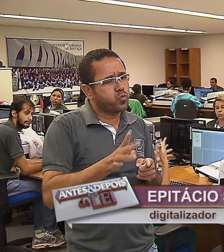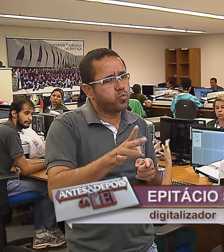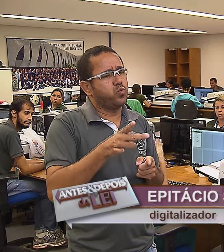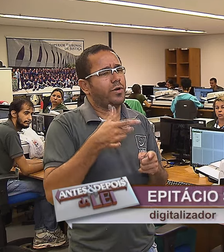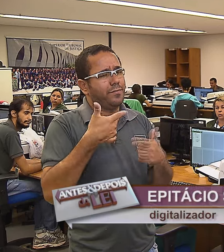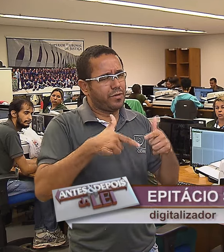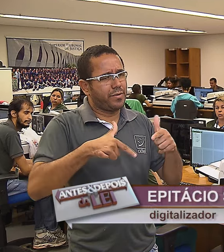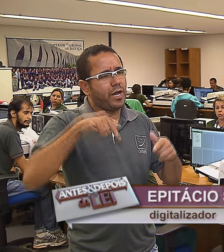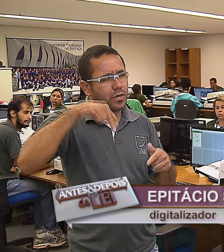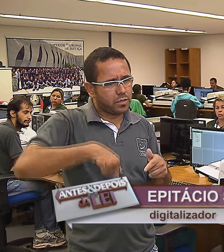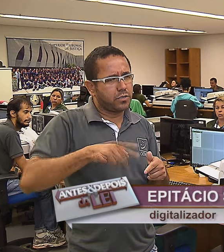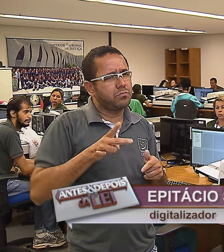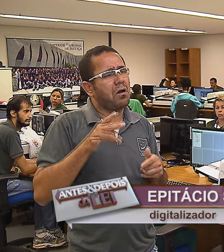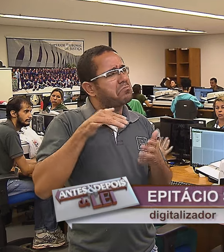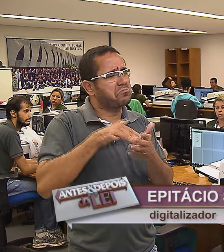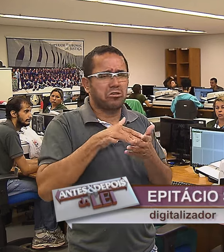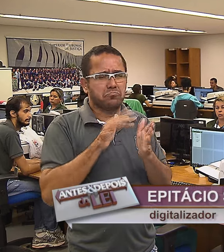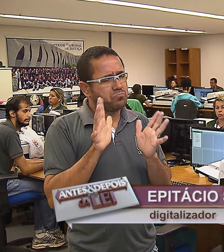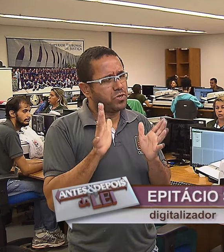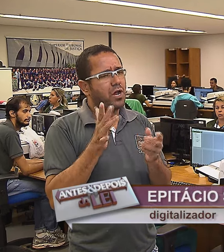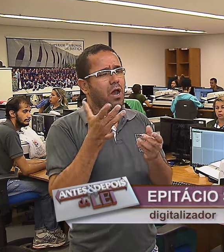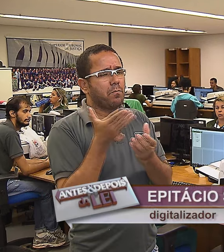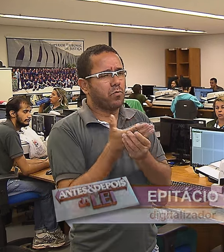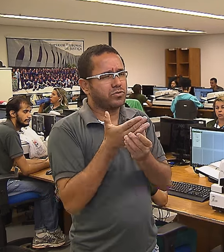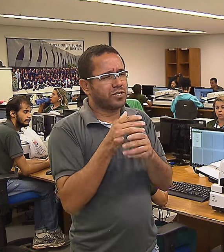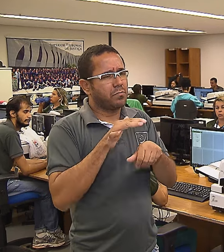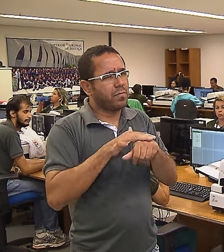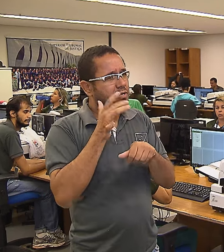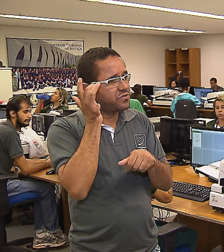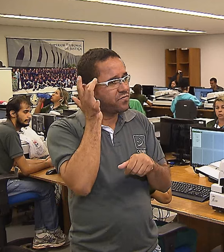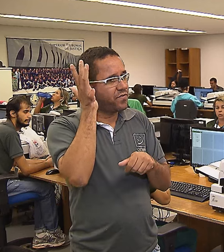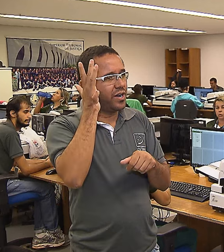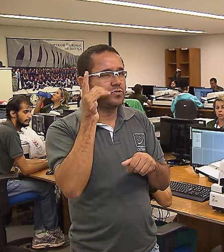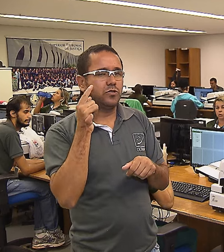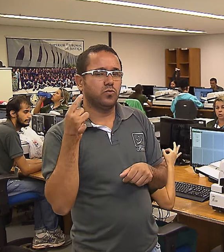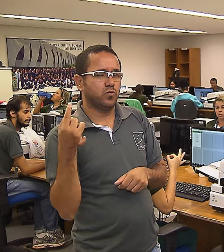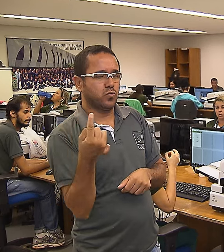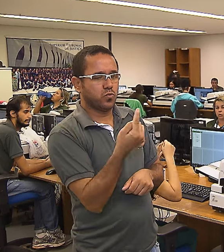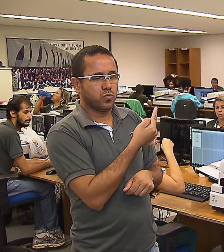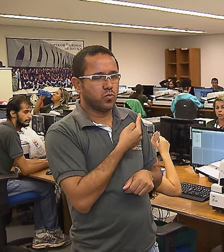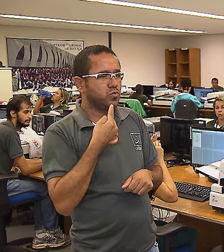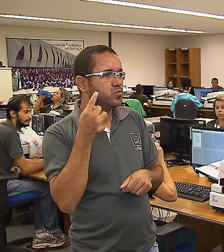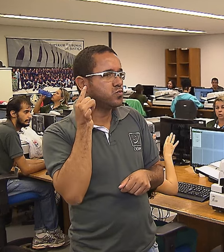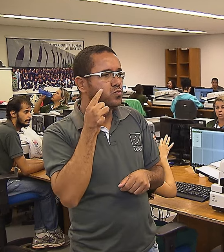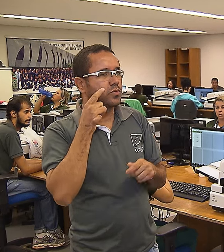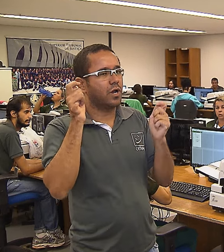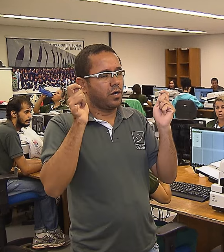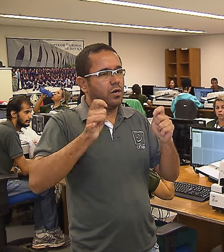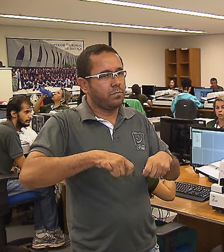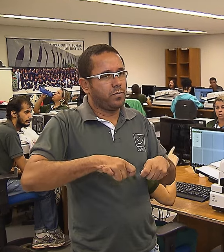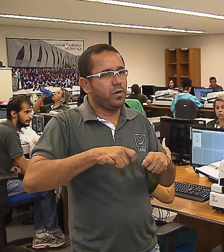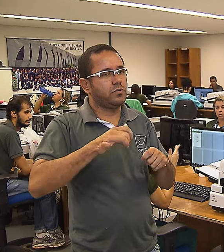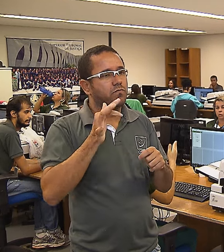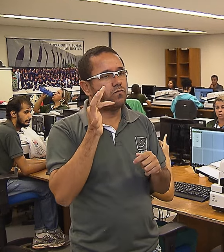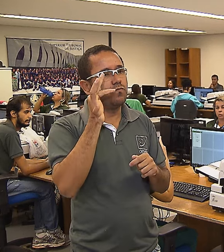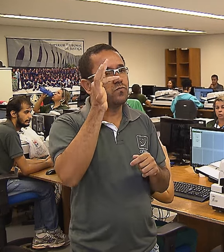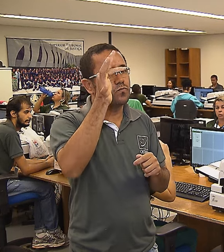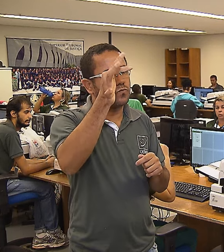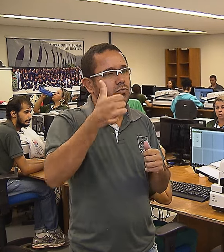gostou muito, que quer continuar trabalhando aqui. O processo aqui é muito fácil na parte da digitalização e